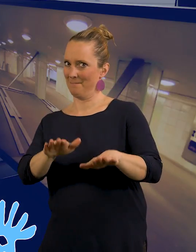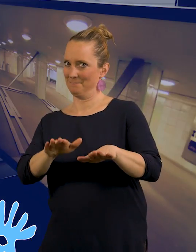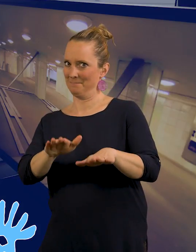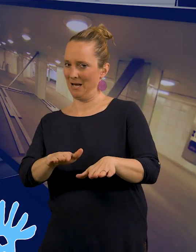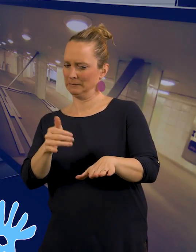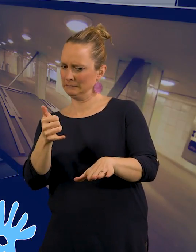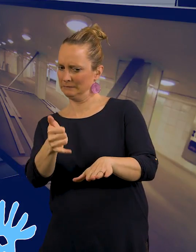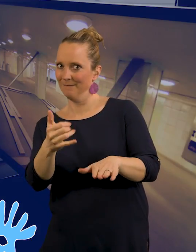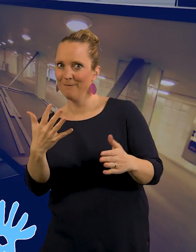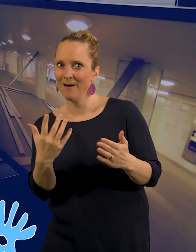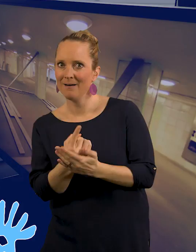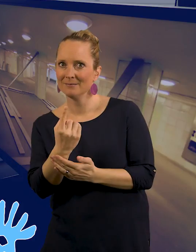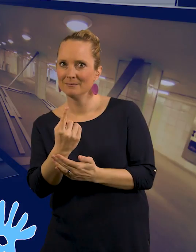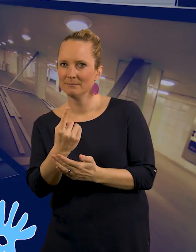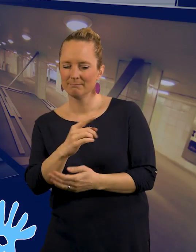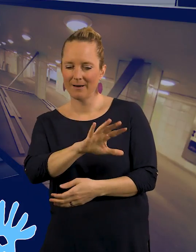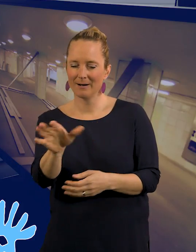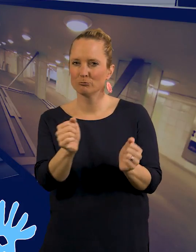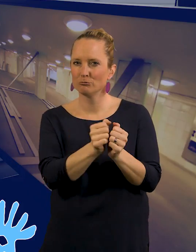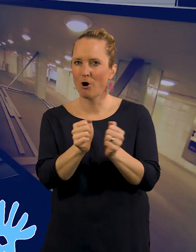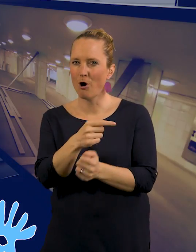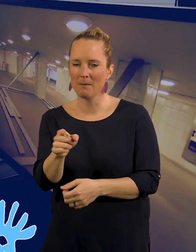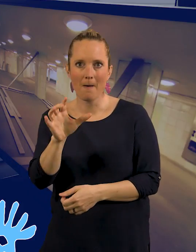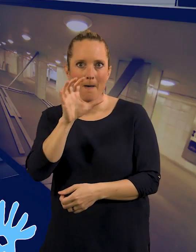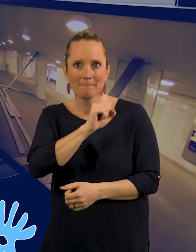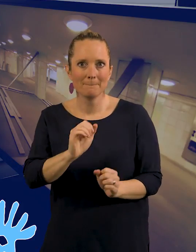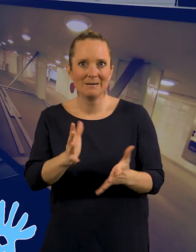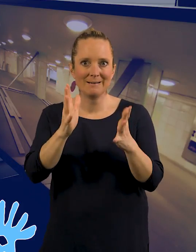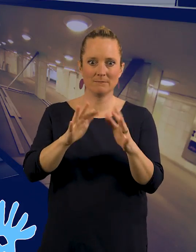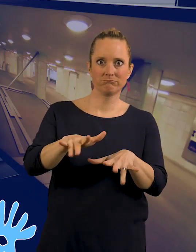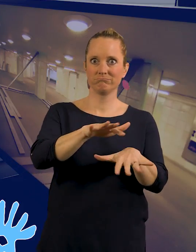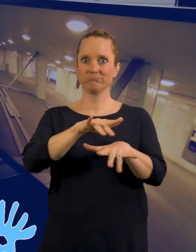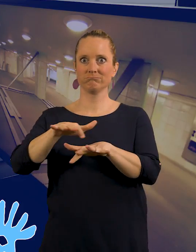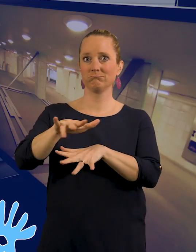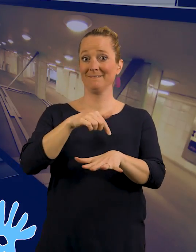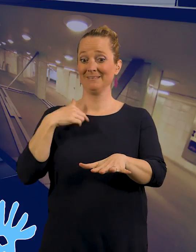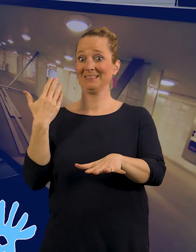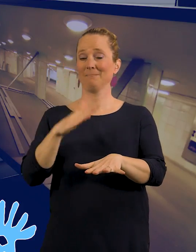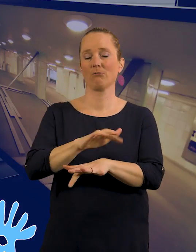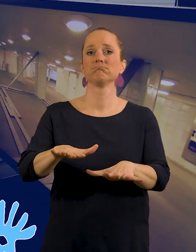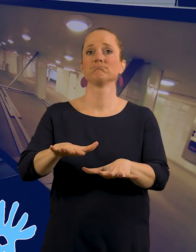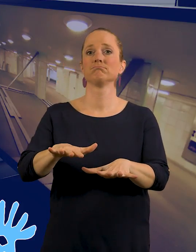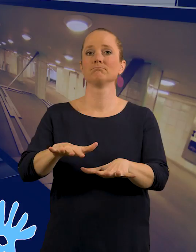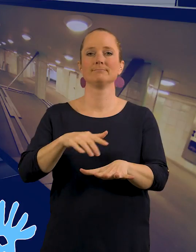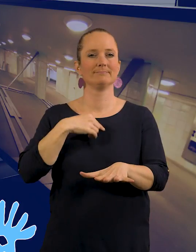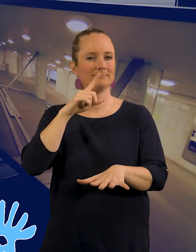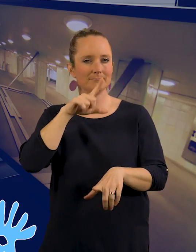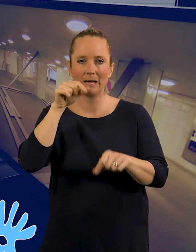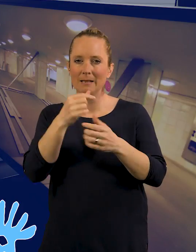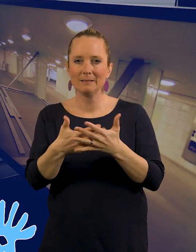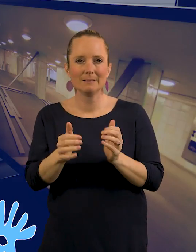hemma, men medan du har varit borta. I många barnböcker händer det, kanske för att barnasinnet är fullt